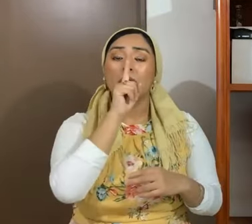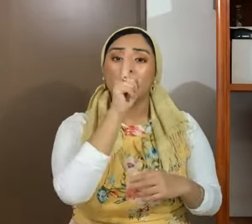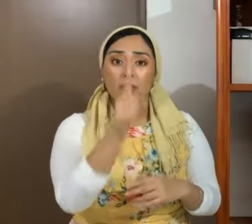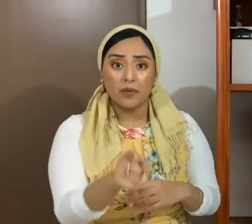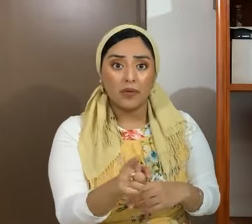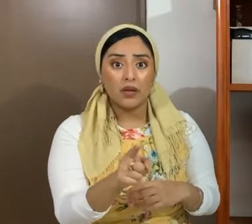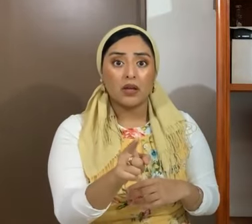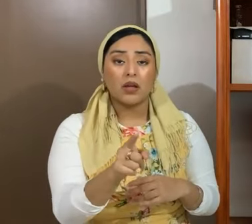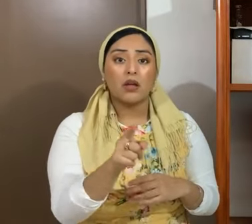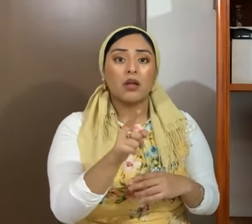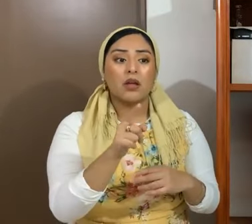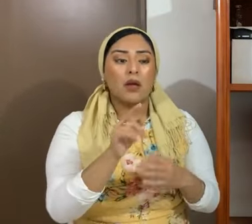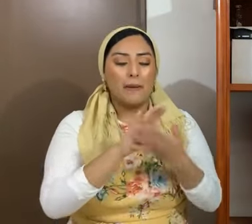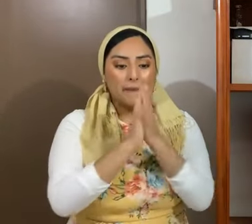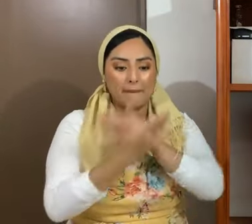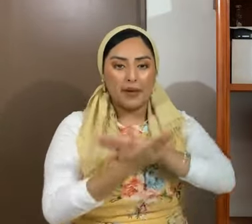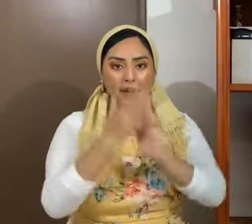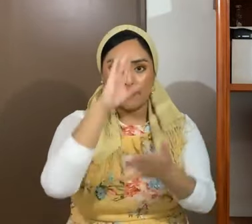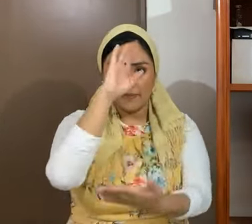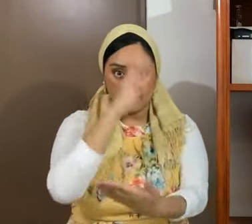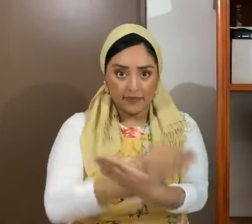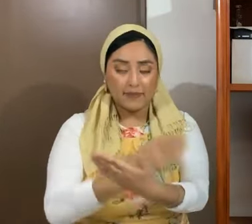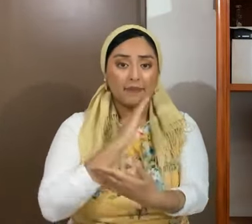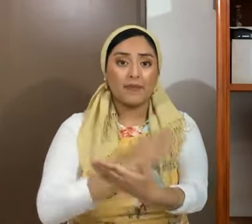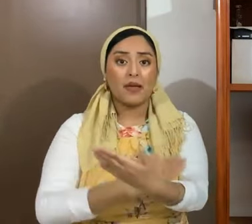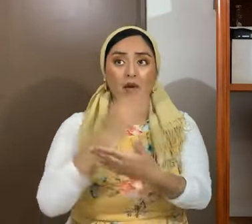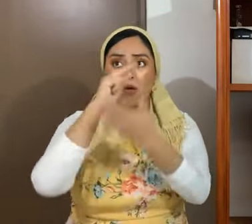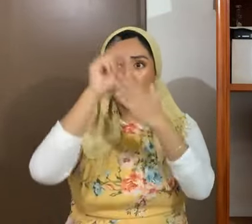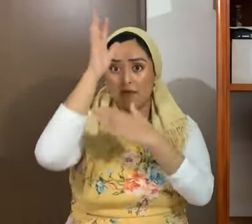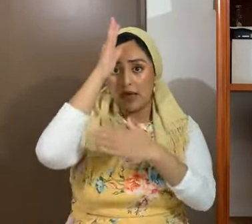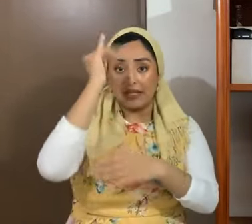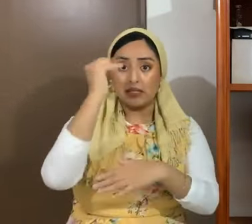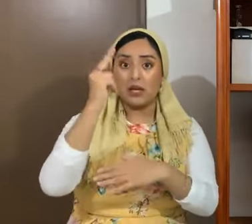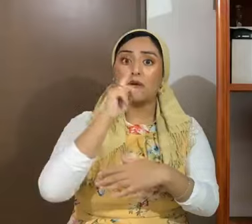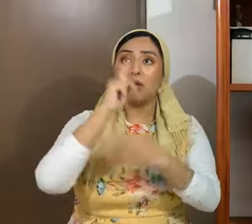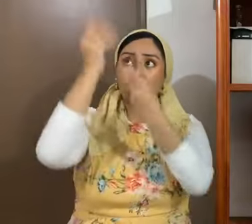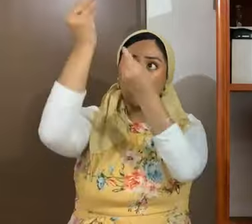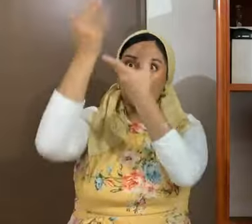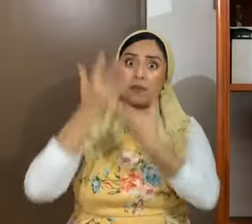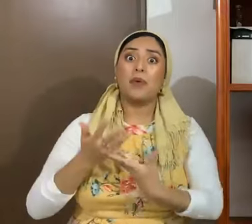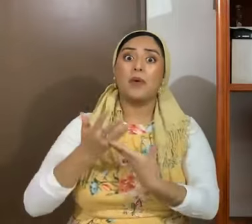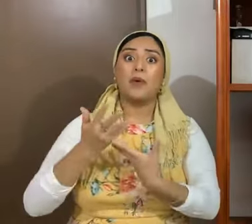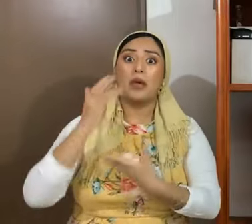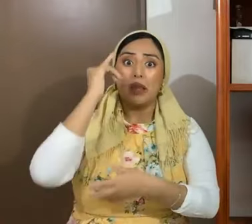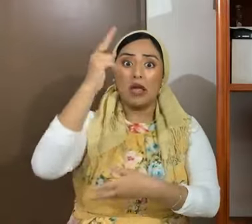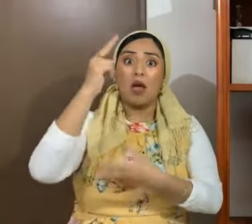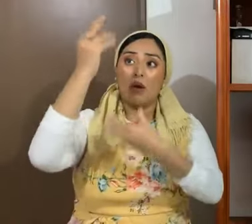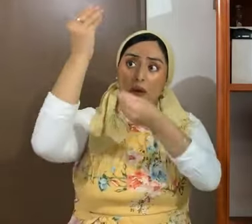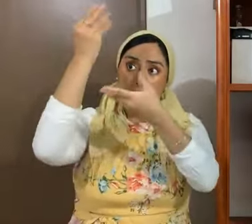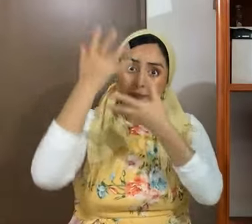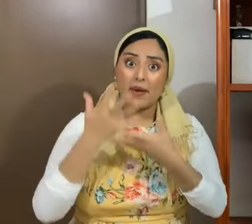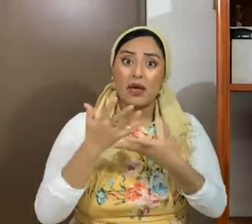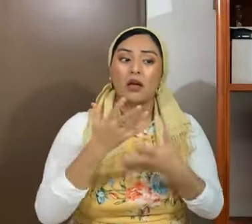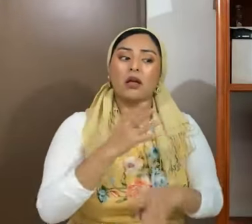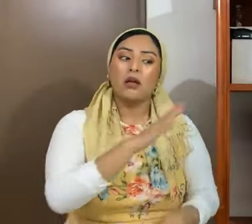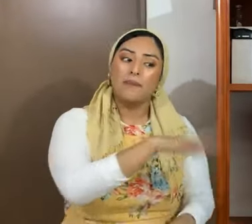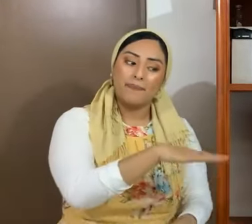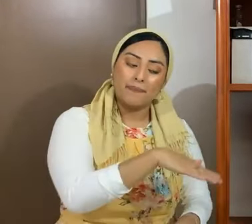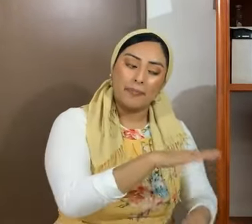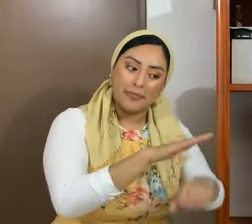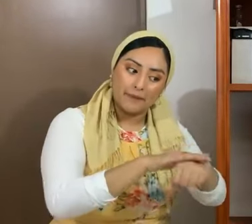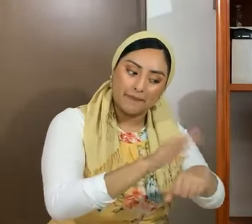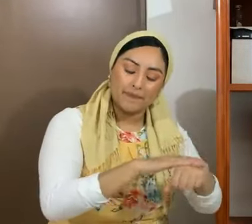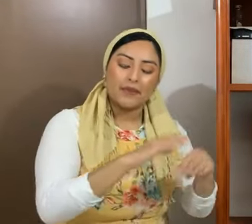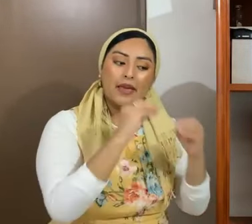verdaderamente se vuelve un hijo del Eterno, una hija del Eterno, Yahweh nos habla y nos dice, corrige esto,